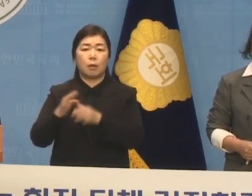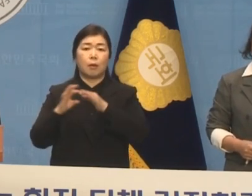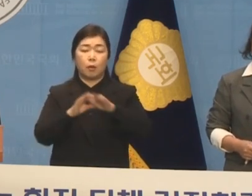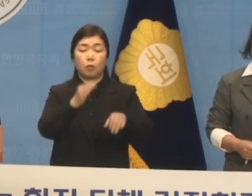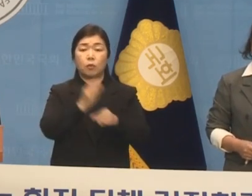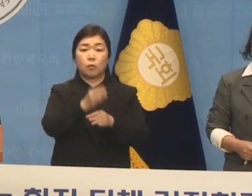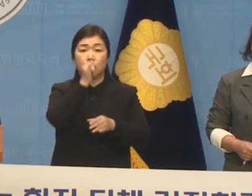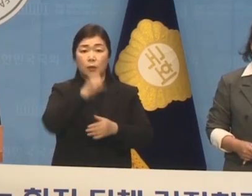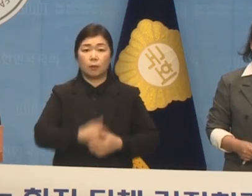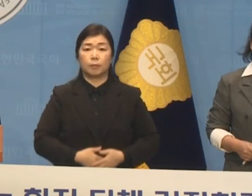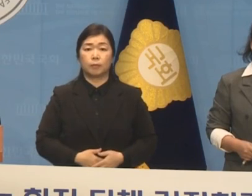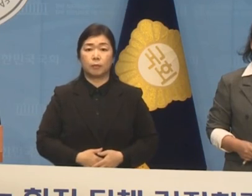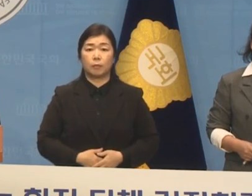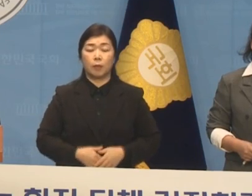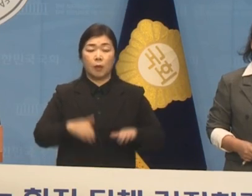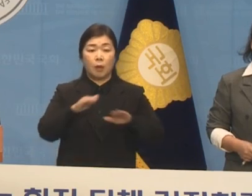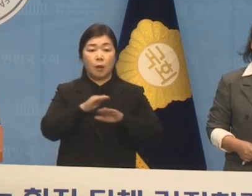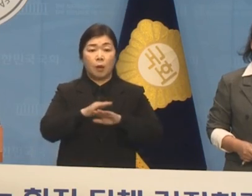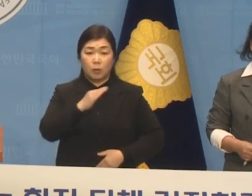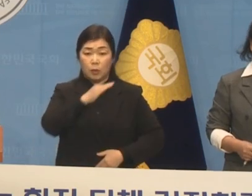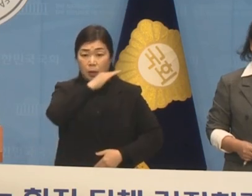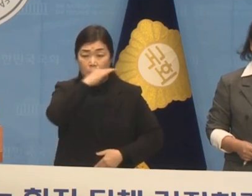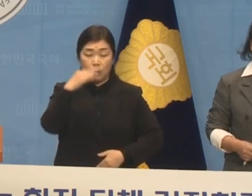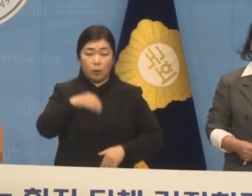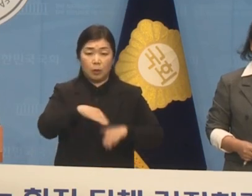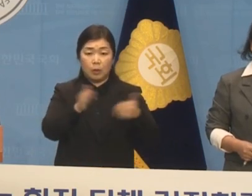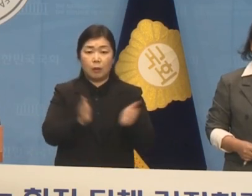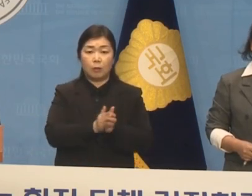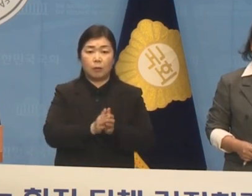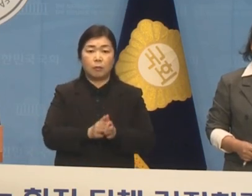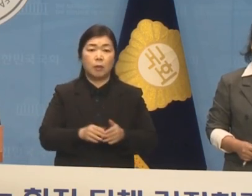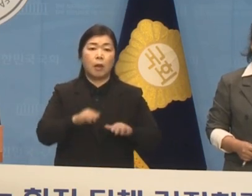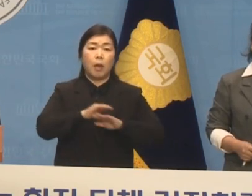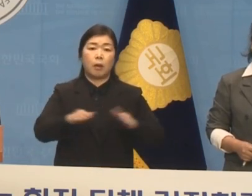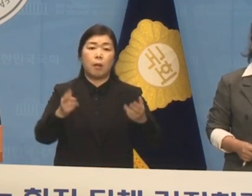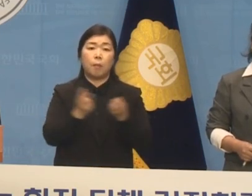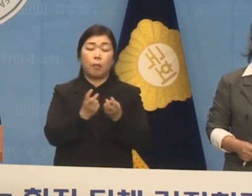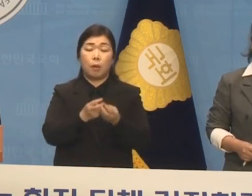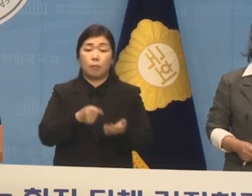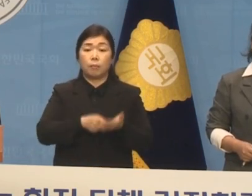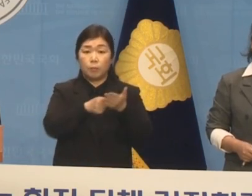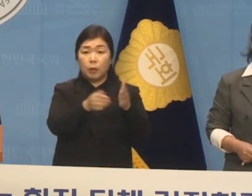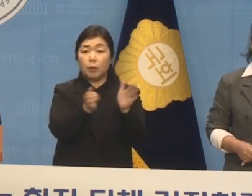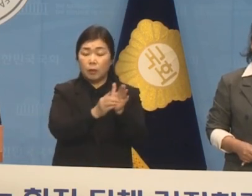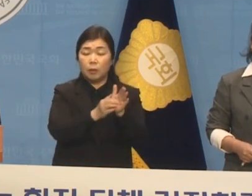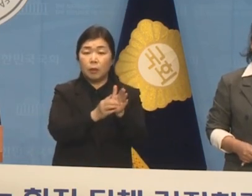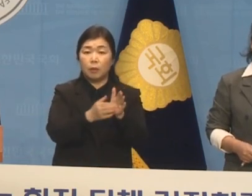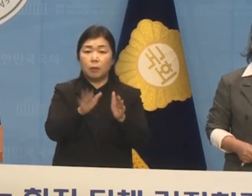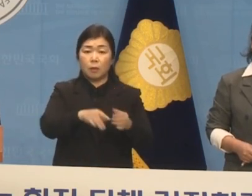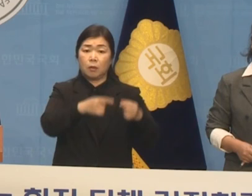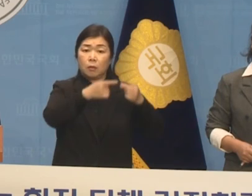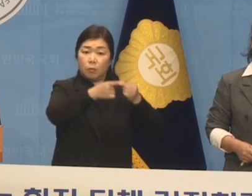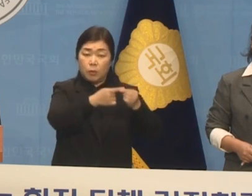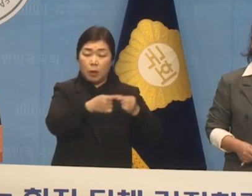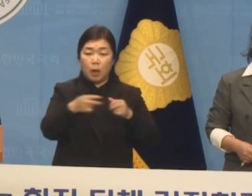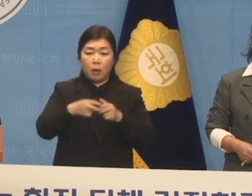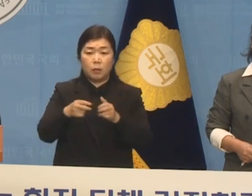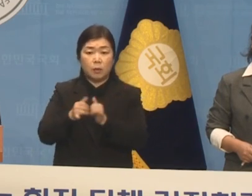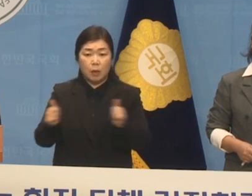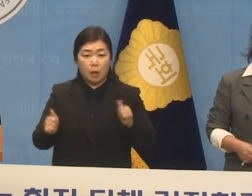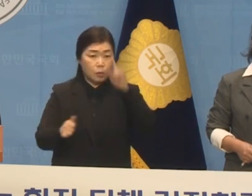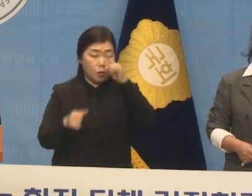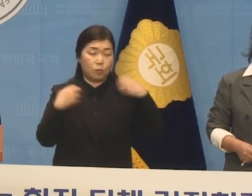녹색정의당은 이미 3대 해법을 중재안으로 했습니다. 3대 해법 중 첫 번째는 의사와 정부가